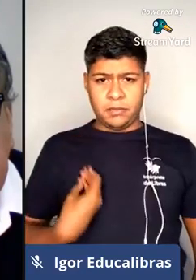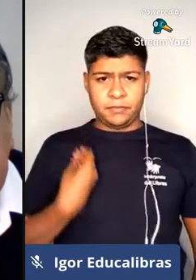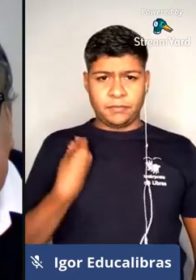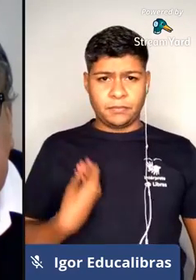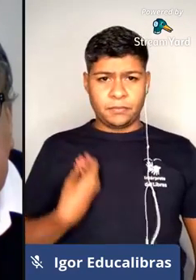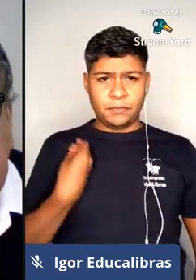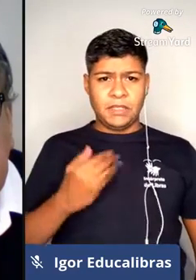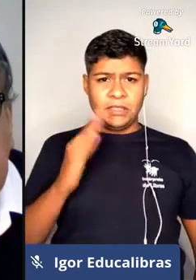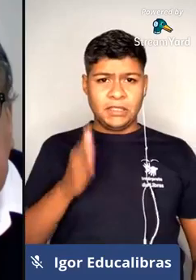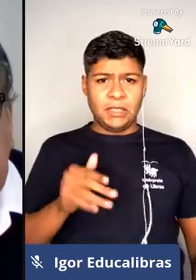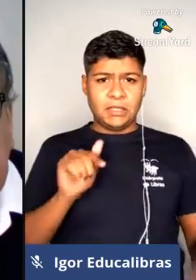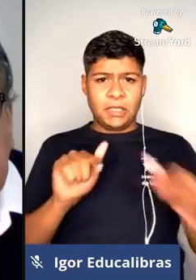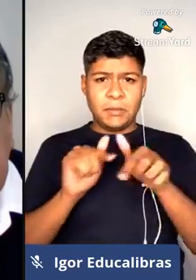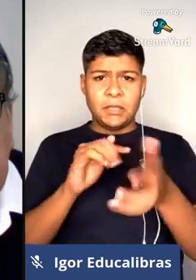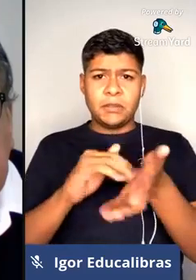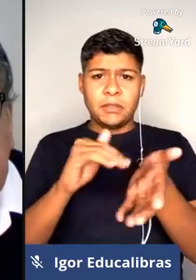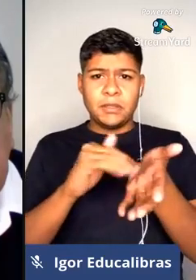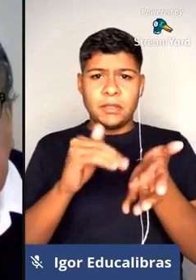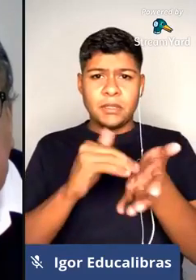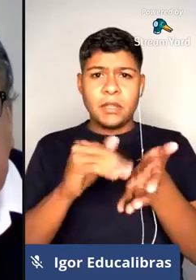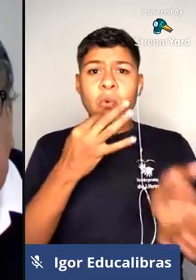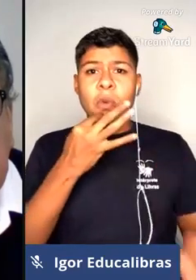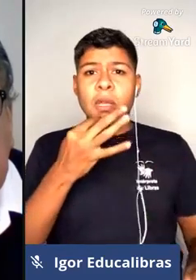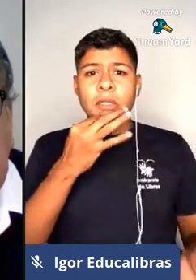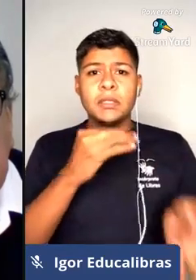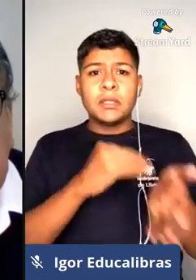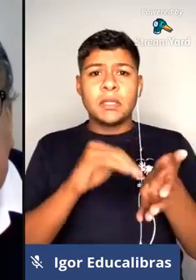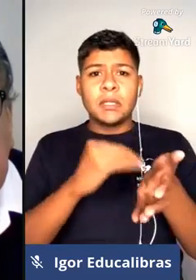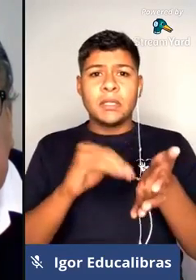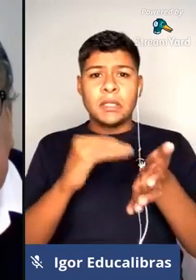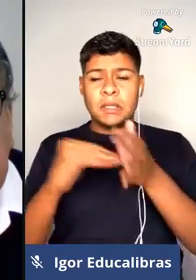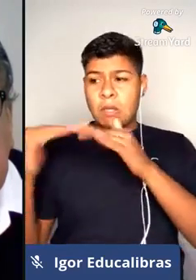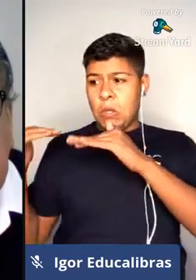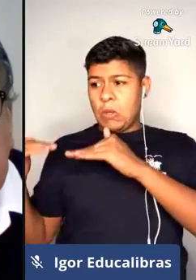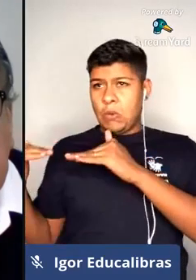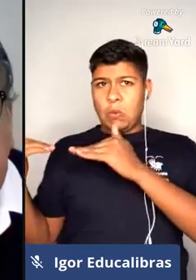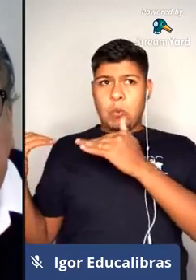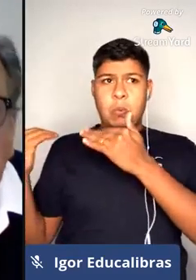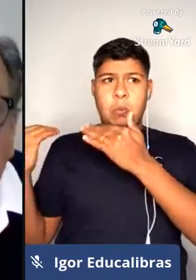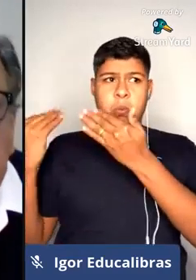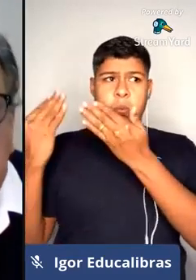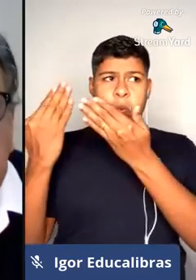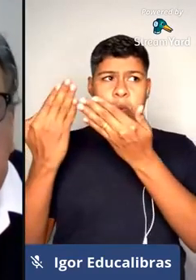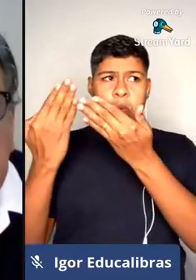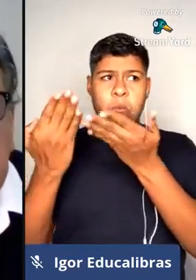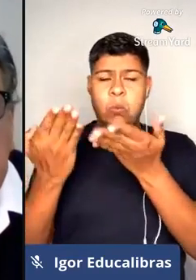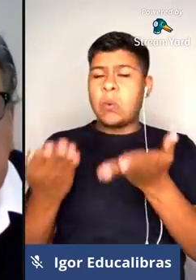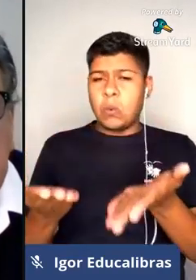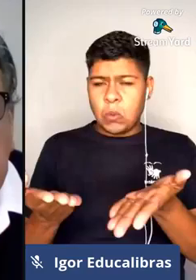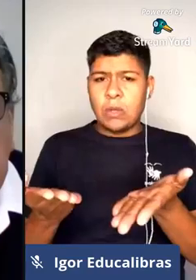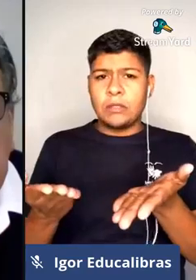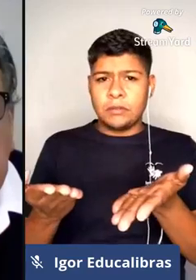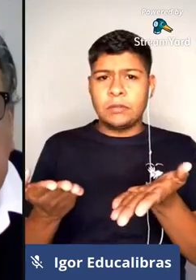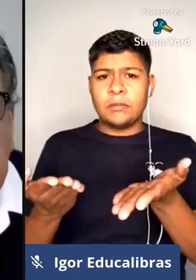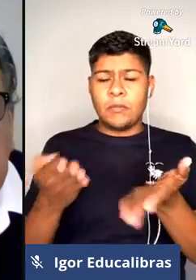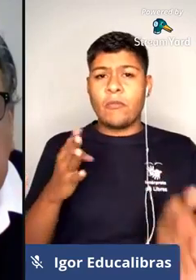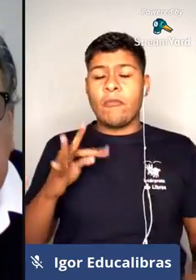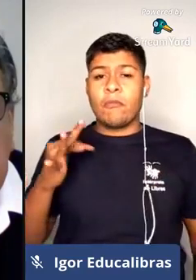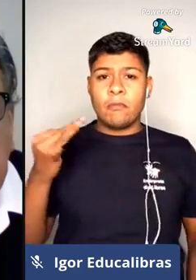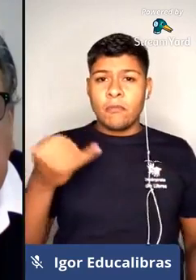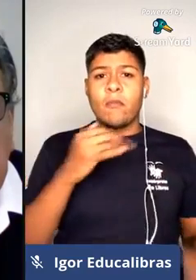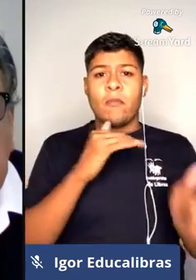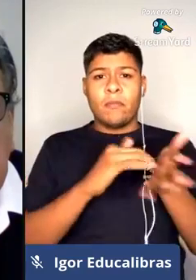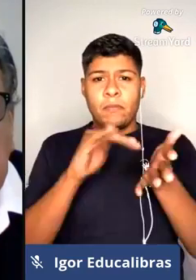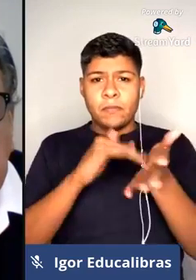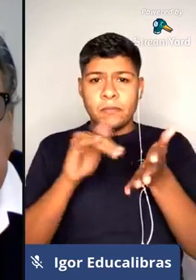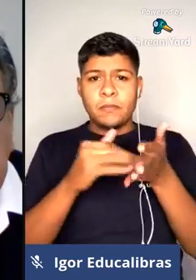já trabalhou na secretaria, conhece a secretaria desde a sua criação, acompanha todos os secretários que já